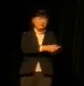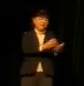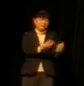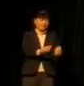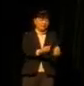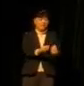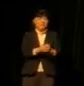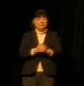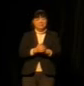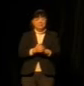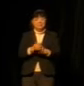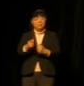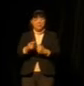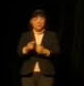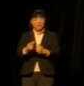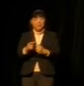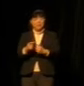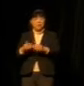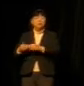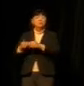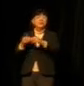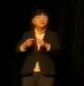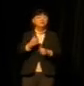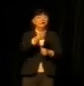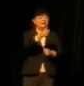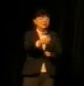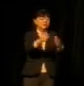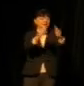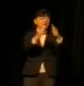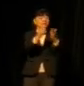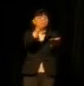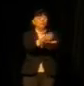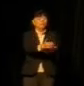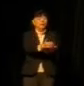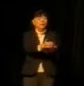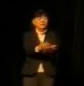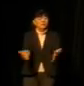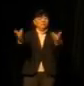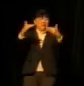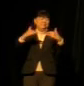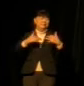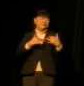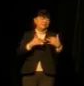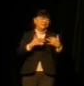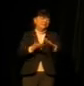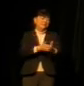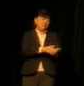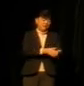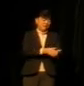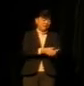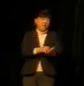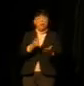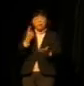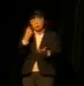迎えに来て、家に着くやいないや、津波が来てしまってね、 学校に残っていれば大丈夫だ